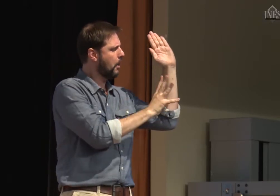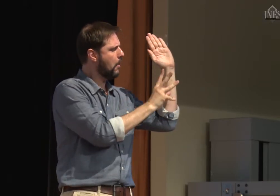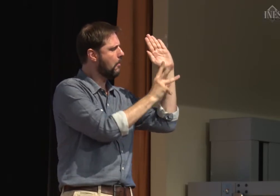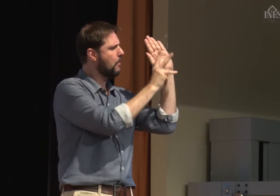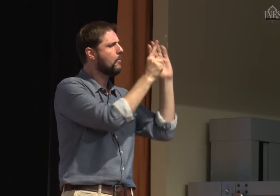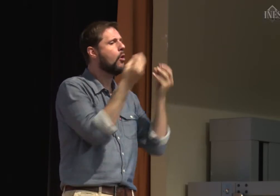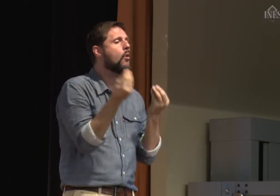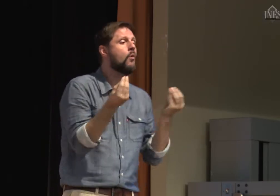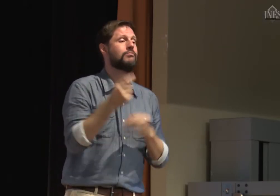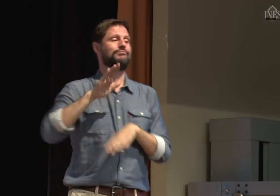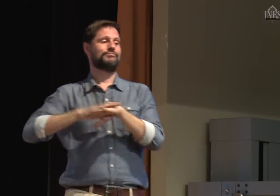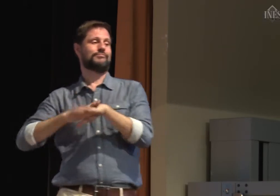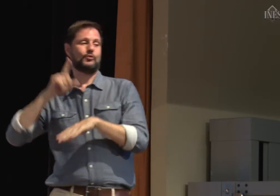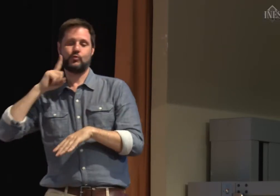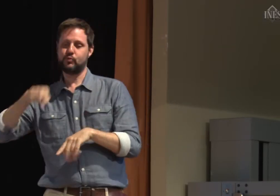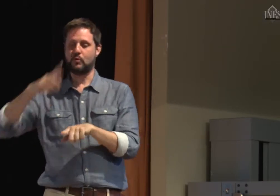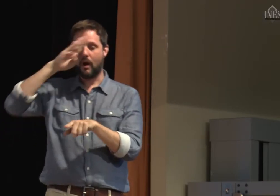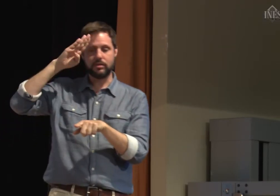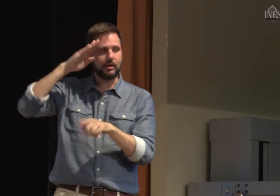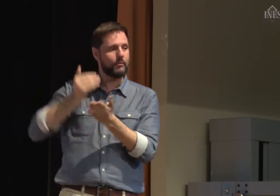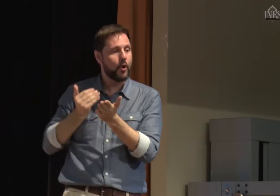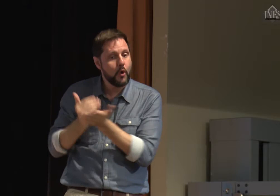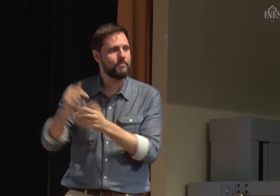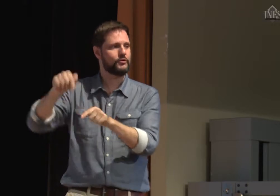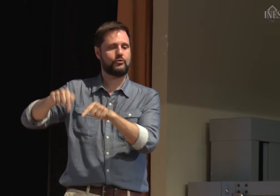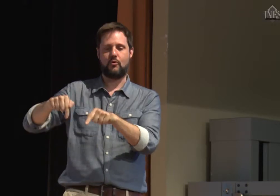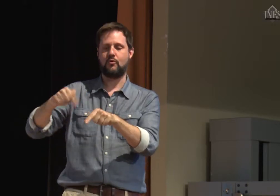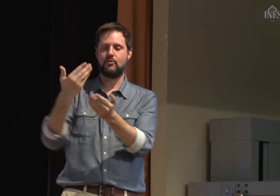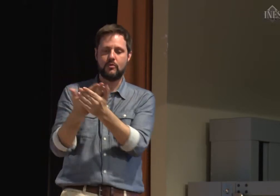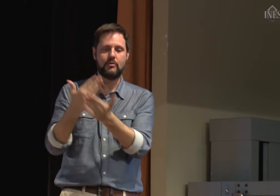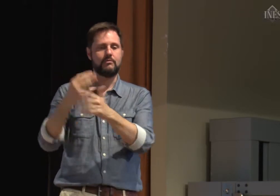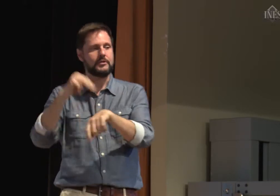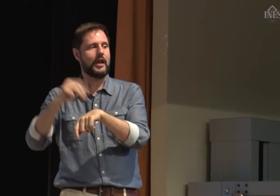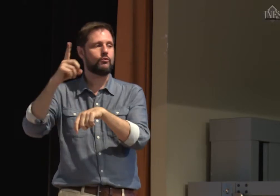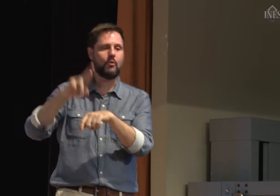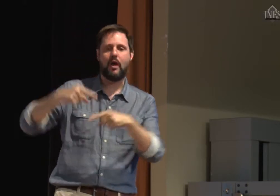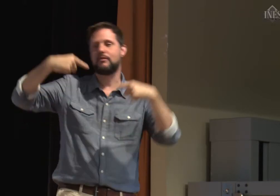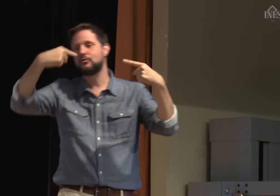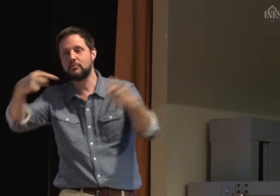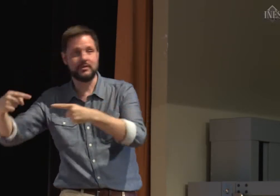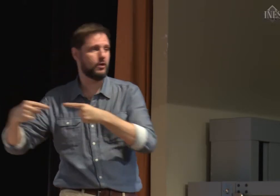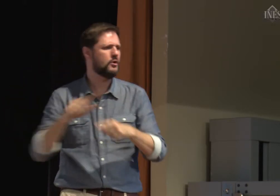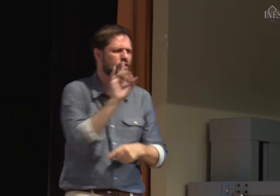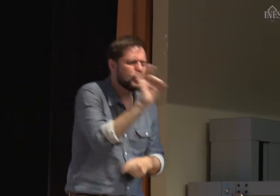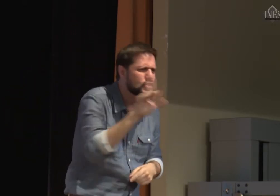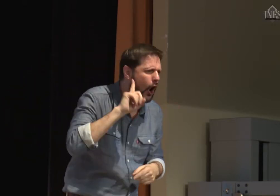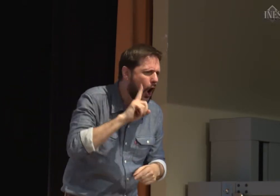nosso querer? Até o fim daquilo que foi colocado nesse documento. Há de se ter um estudo, há de se